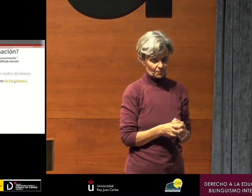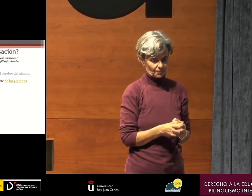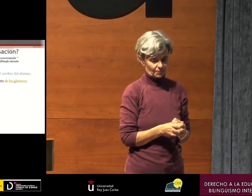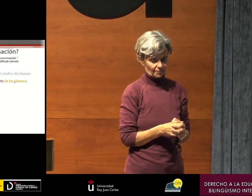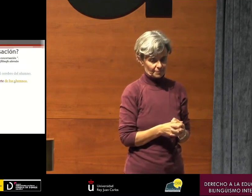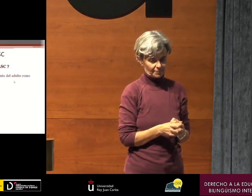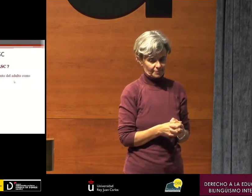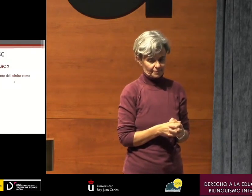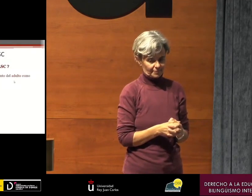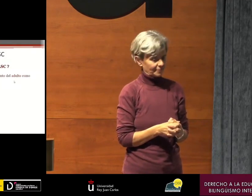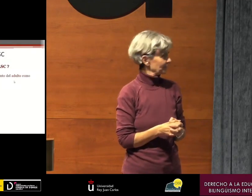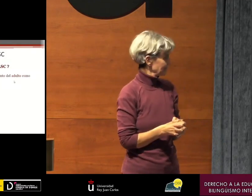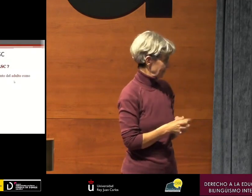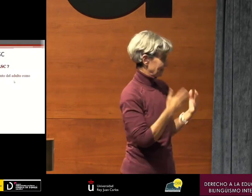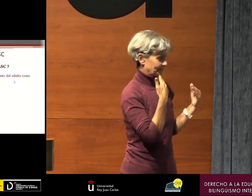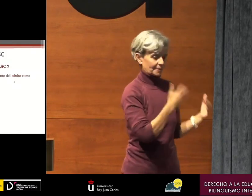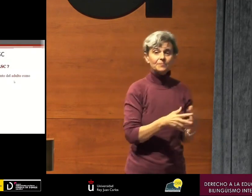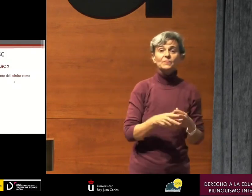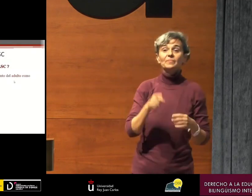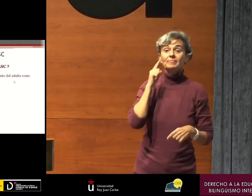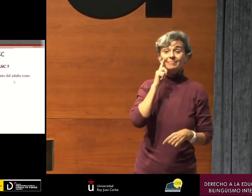Alumnos, por favor, pínchame.